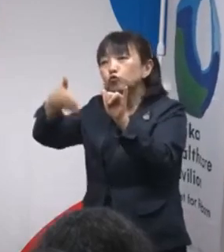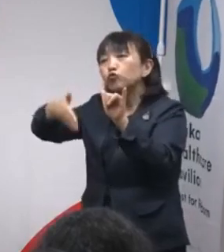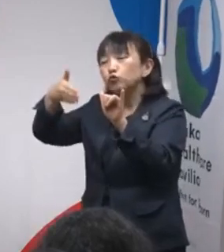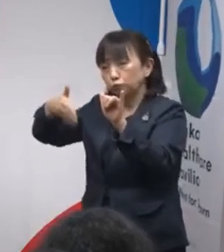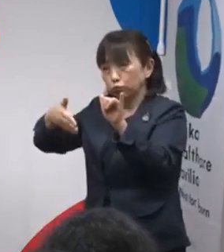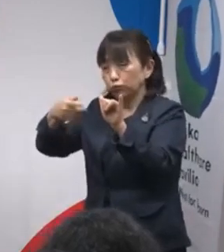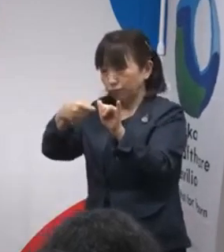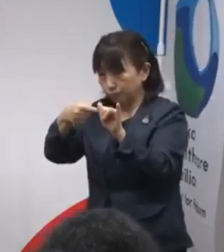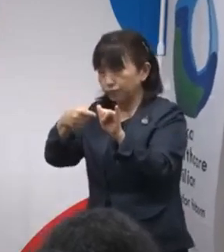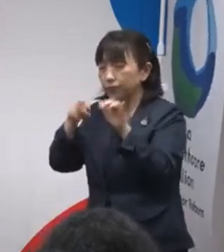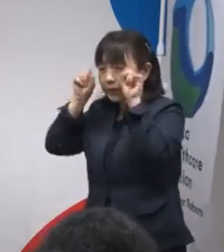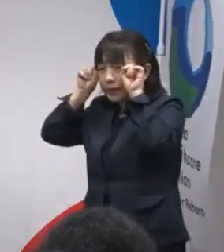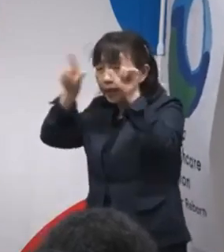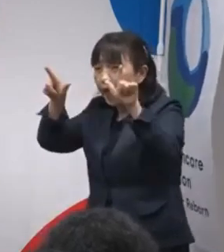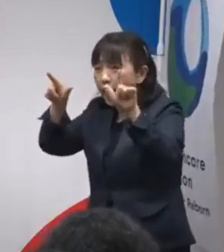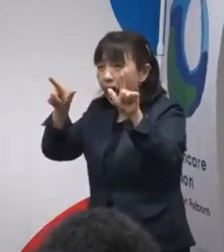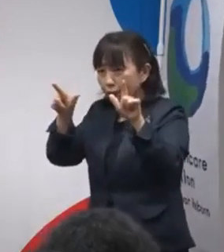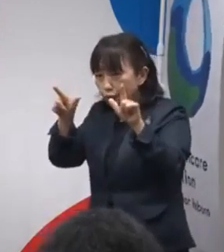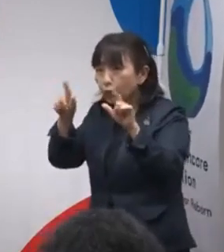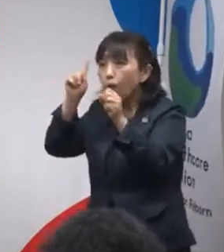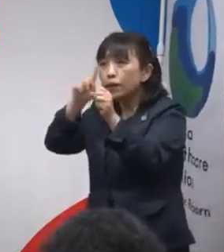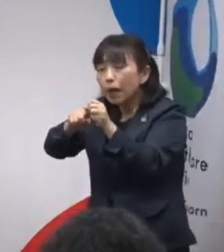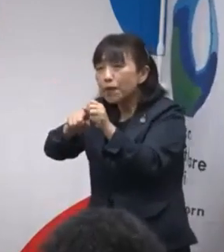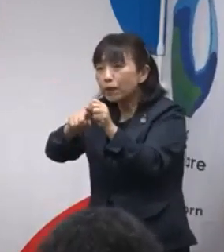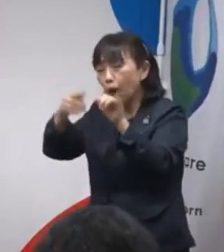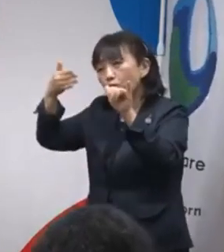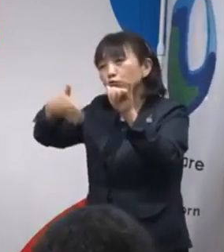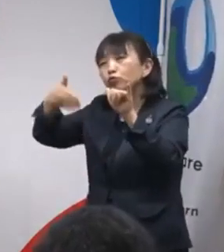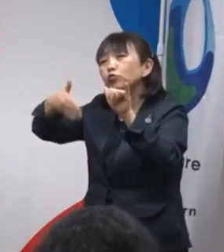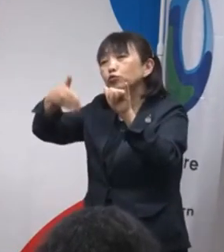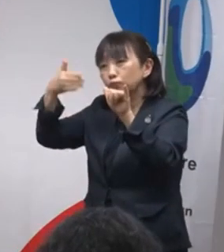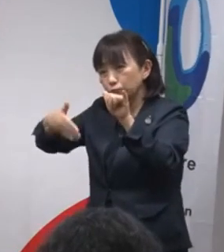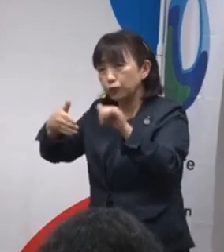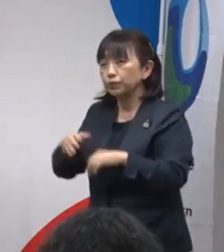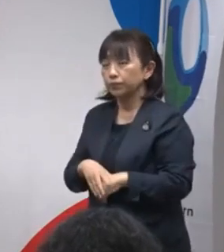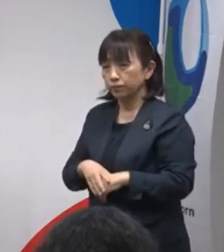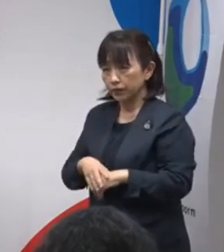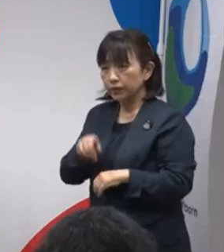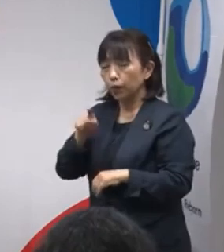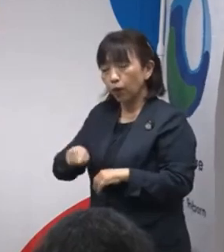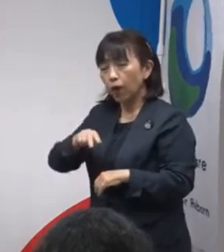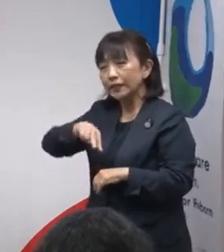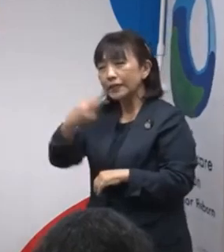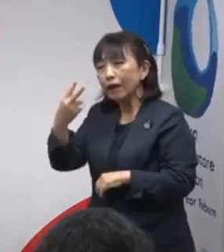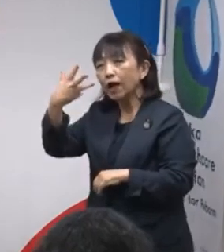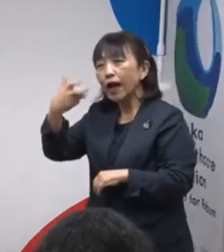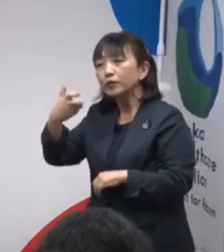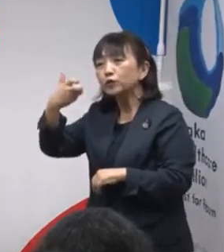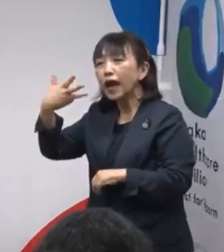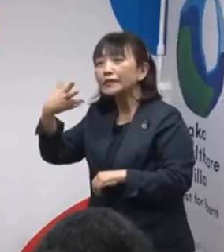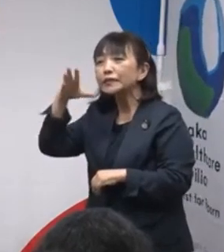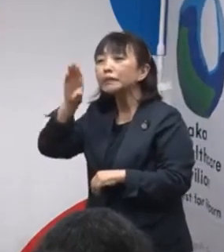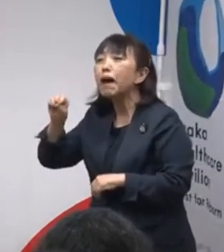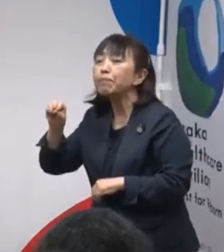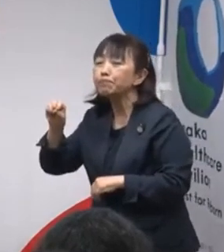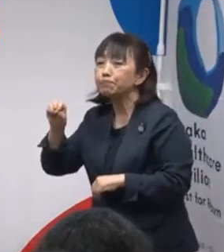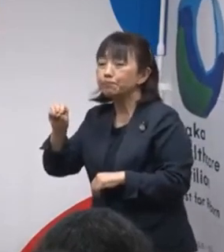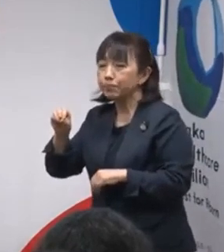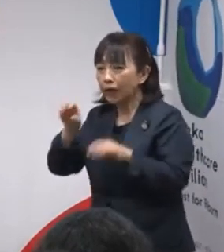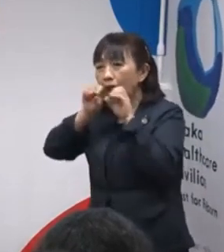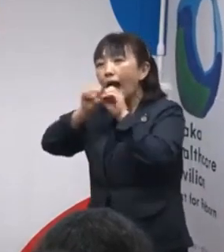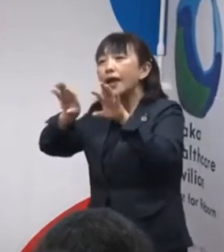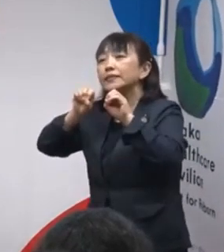ね、啓発動画広告、これを約288万回再生を配信を